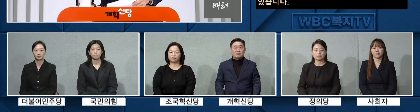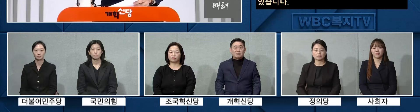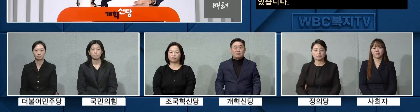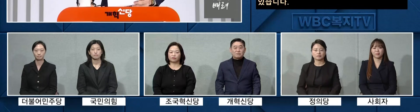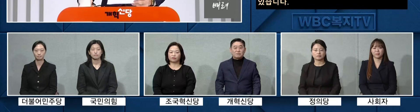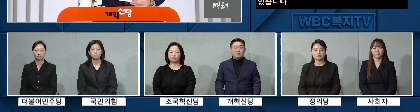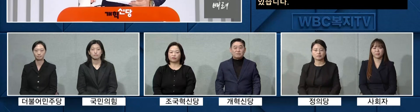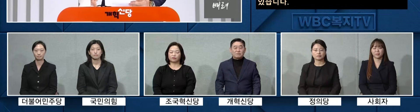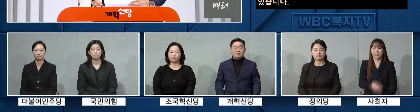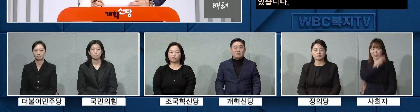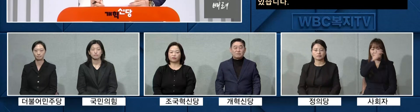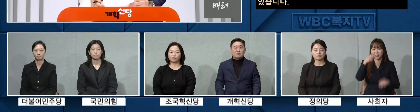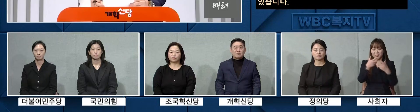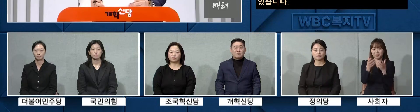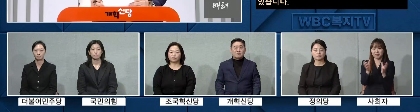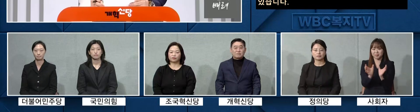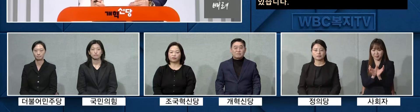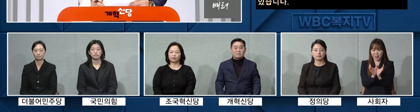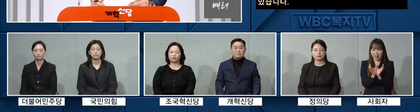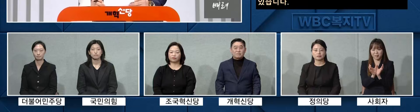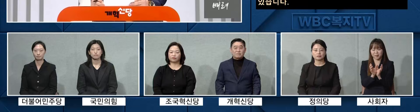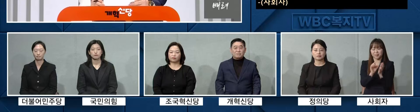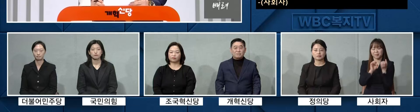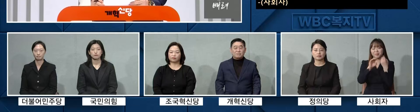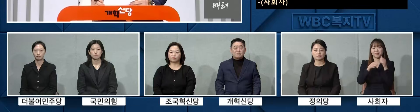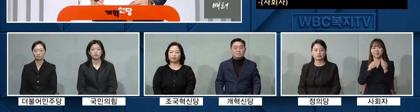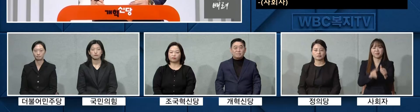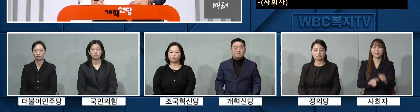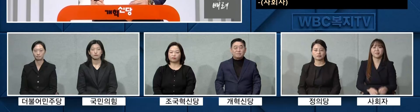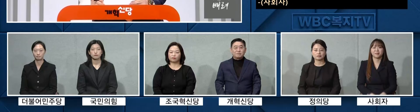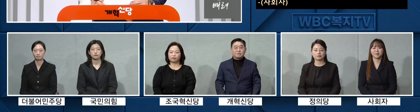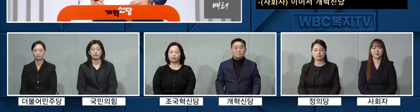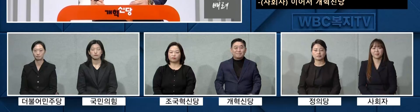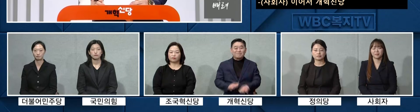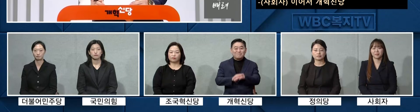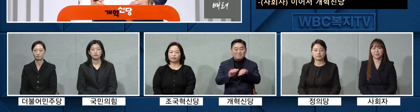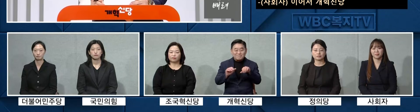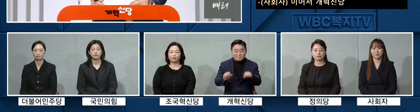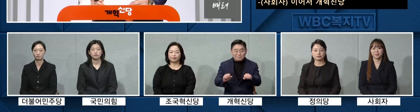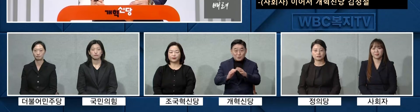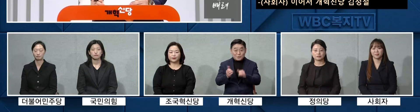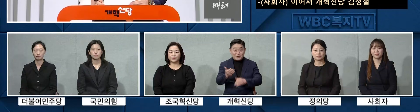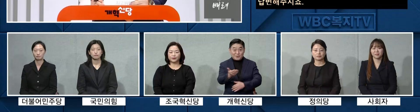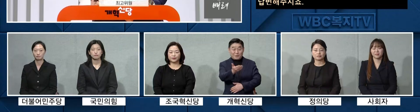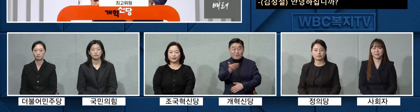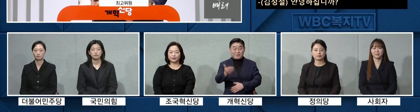예, 이어서 개혁신당 김정철 최고위원 답변해 주시죠. 안녕하십니까 국민 여러분.